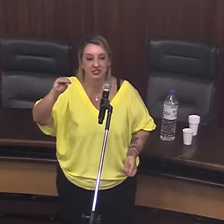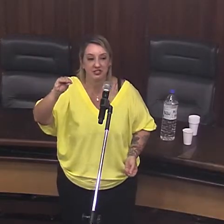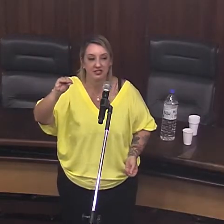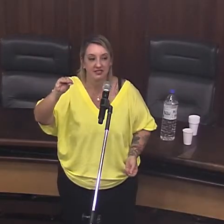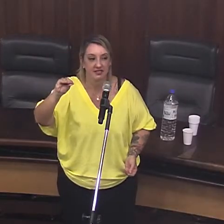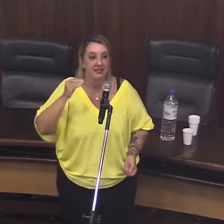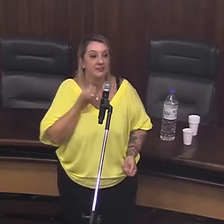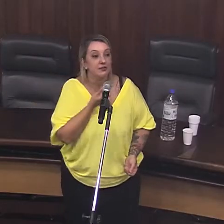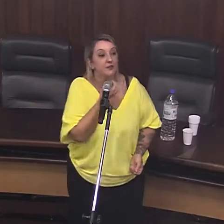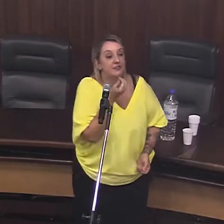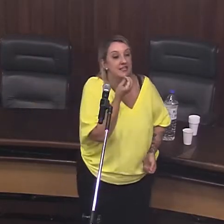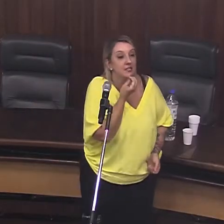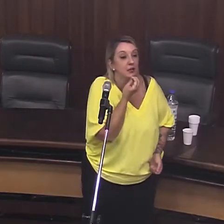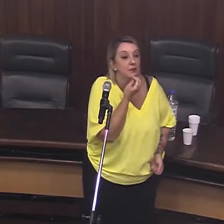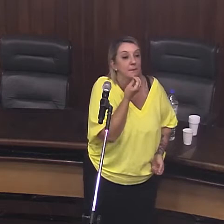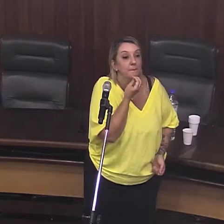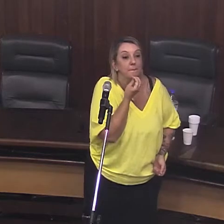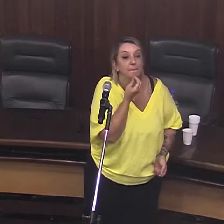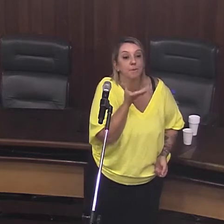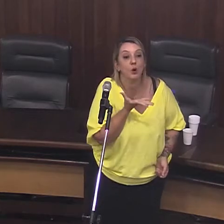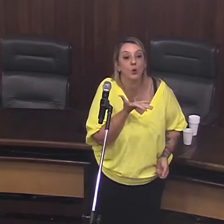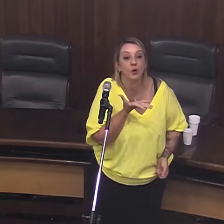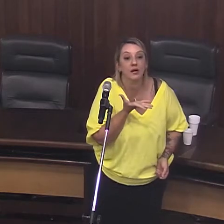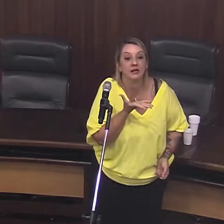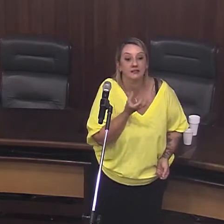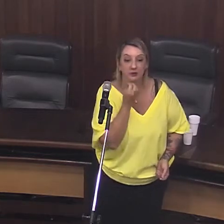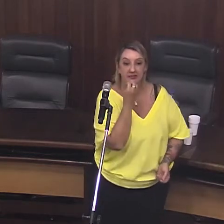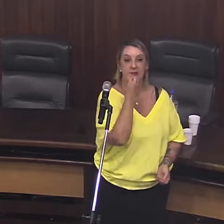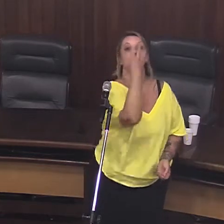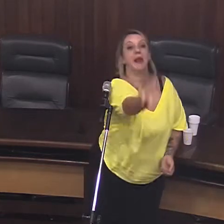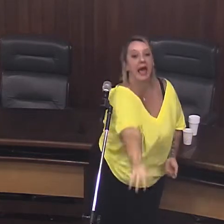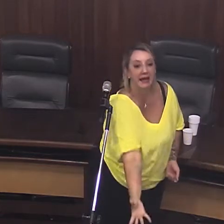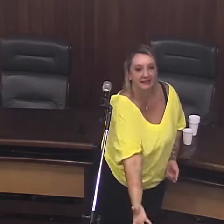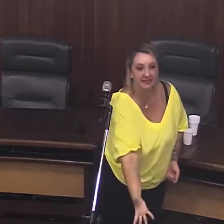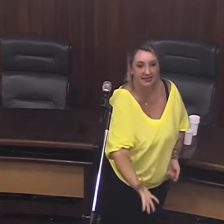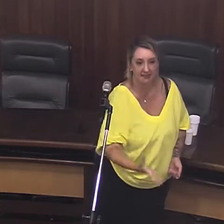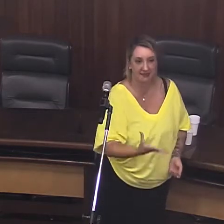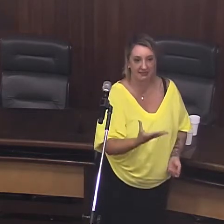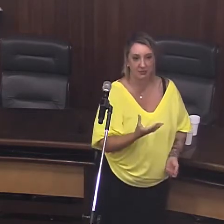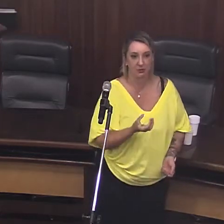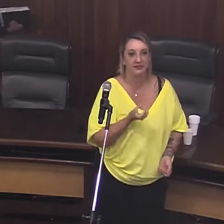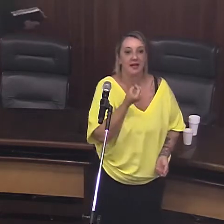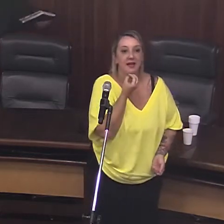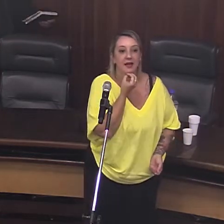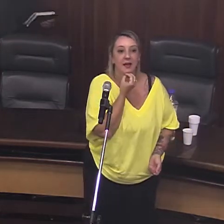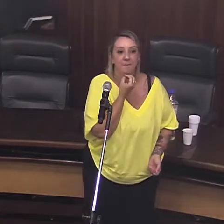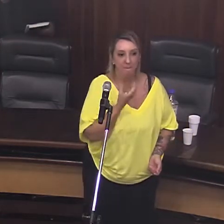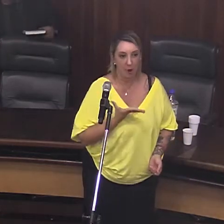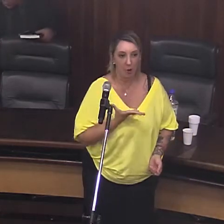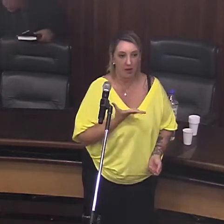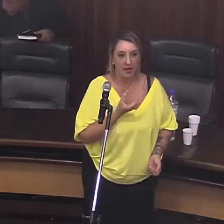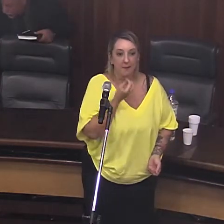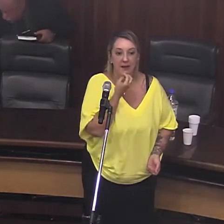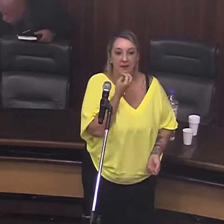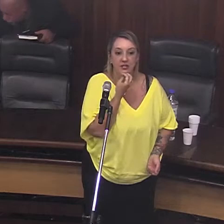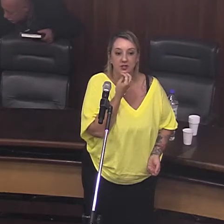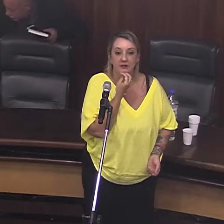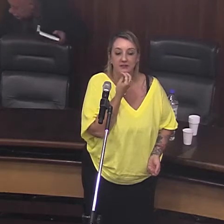noite. Então, eu vou fazer aqui, ó. Boa. Não é assim, plá, na cada pessoa, tá? Boa. É para baixo, ó.